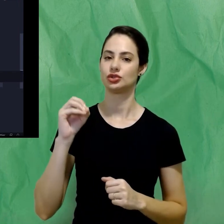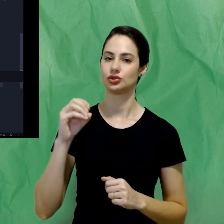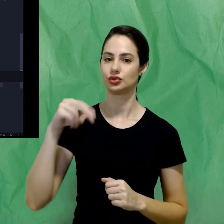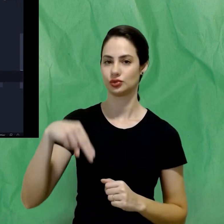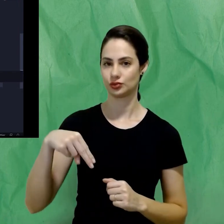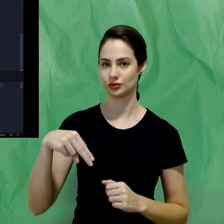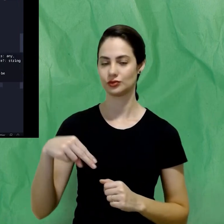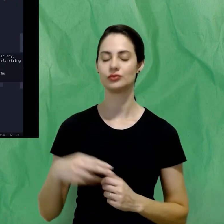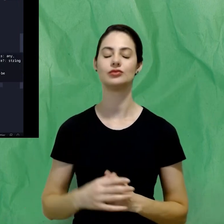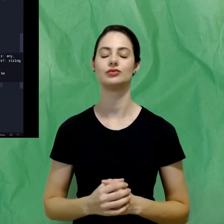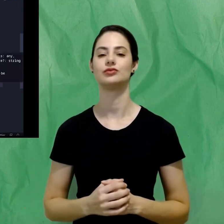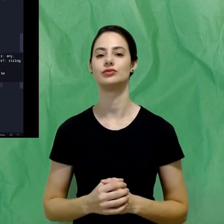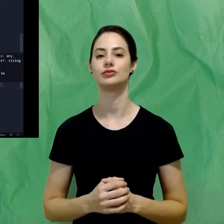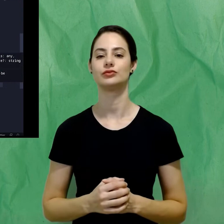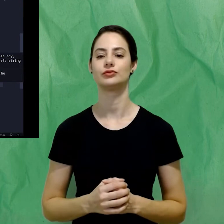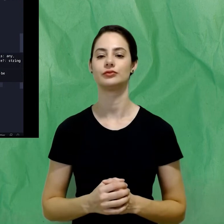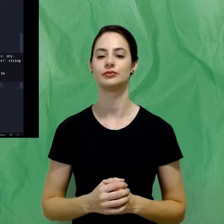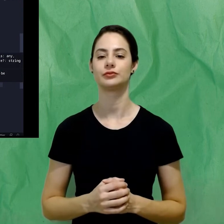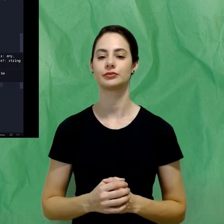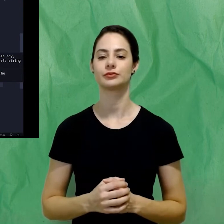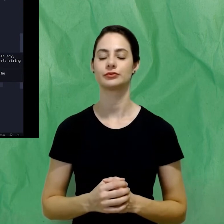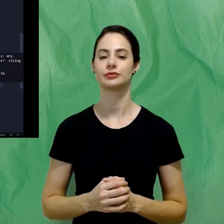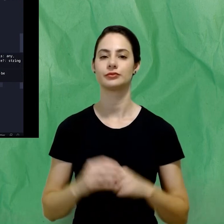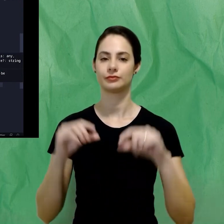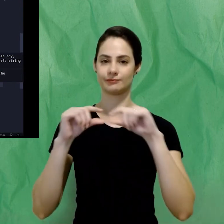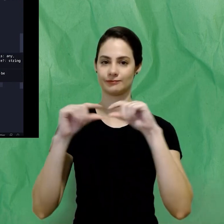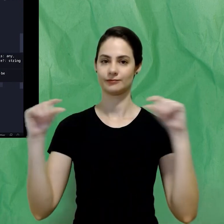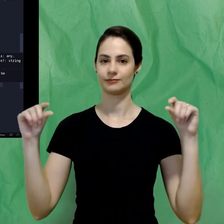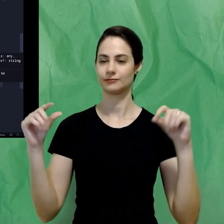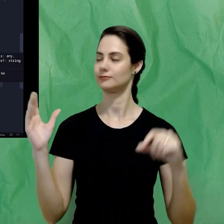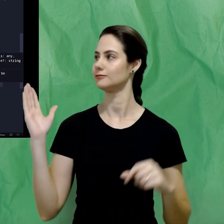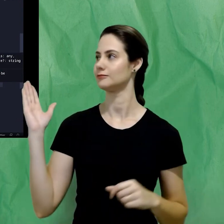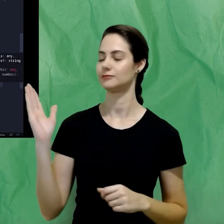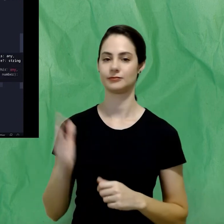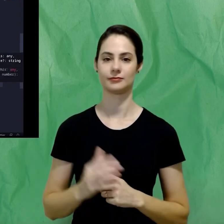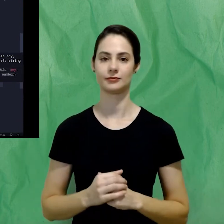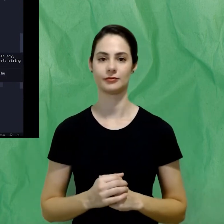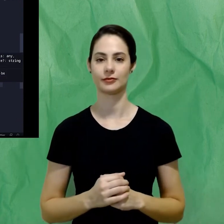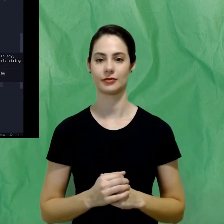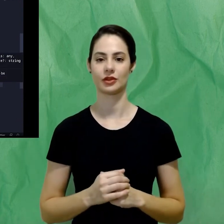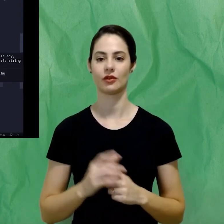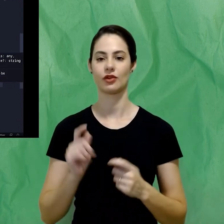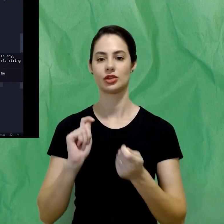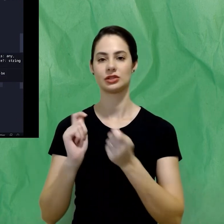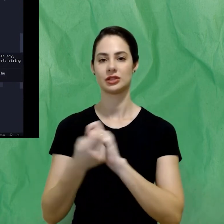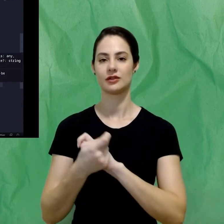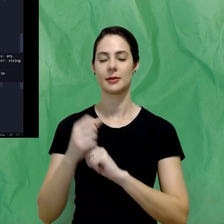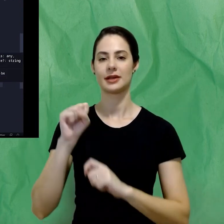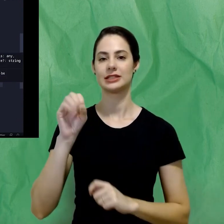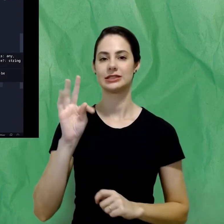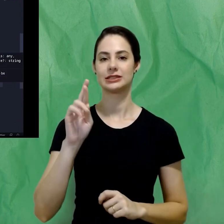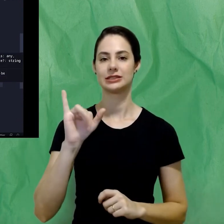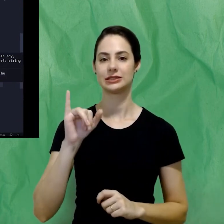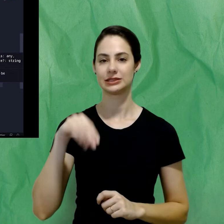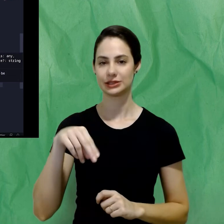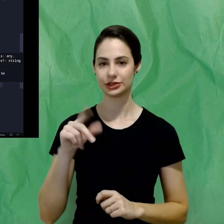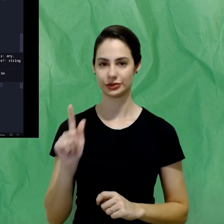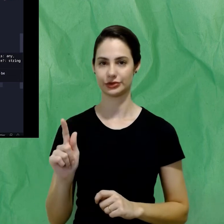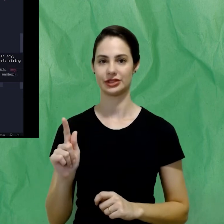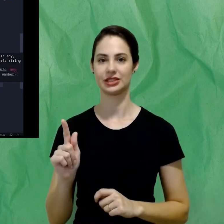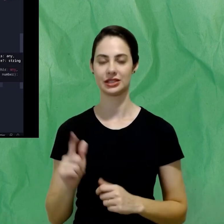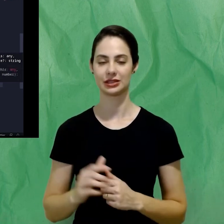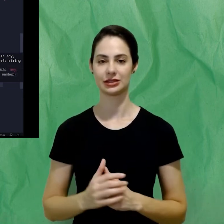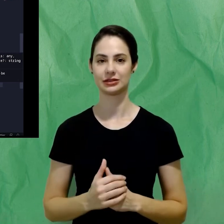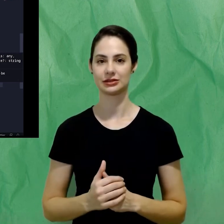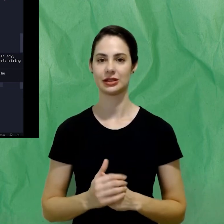json.stringify. Ou seja, eu vou pegar um objeto JavaScript e vou transformar ele em string. Essa função stringify, ela